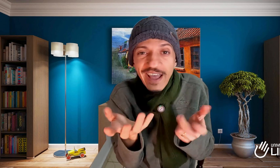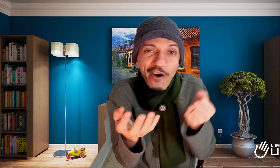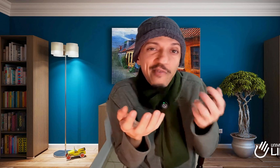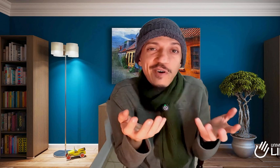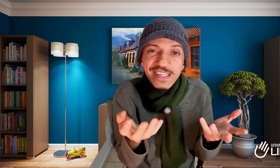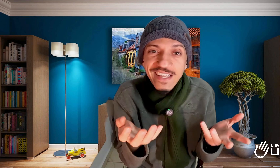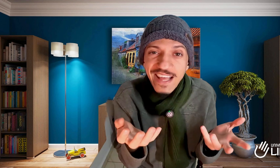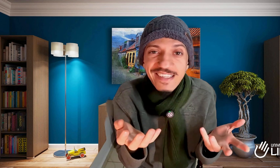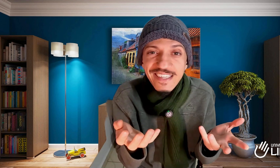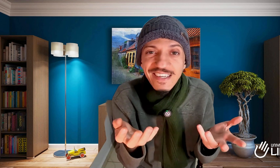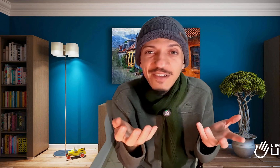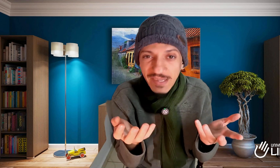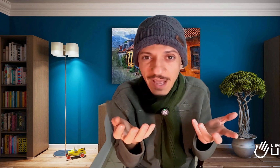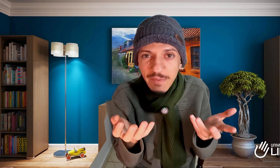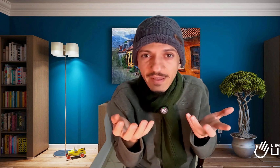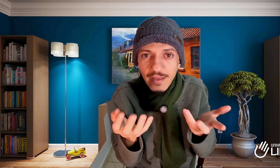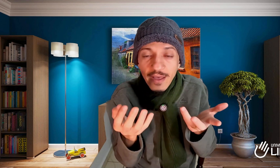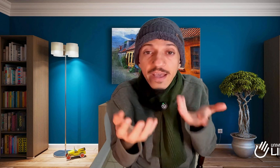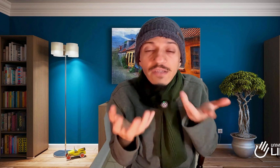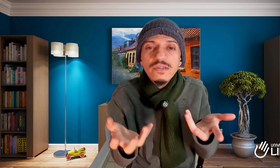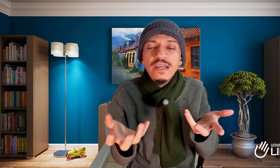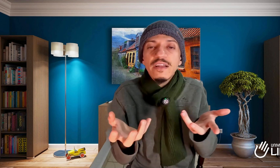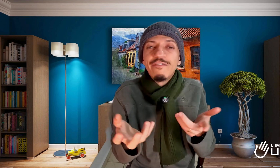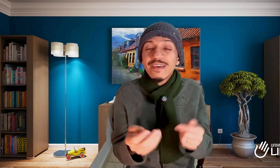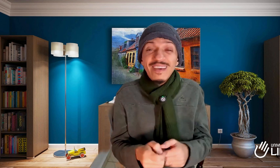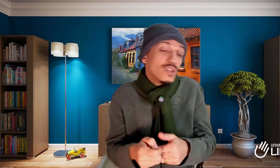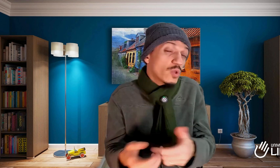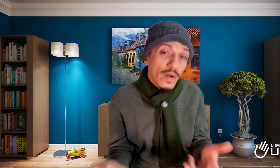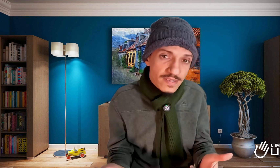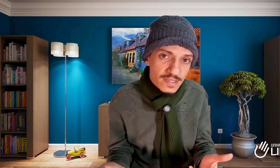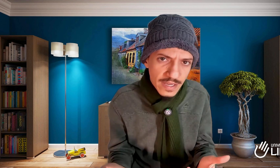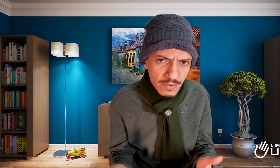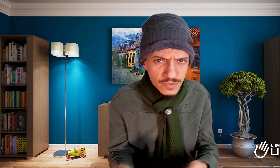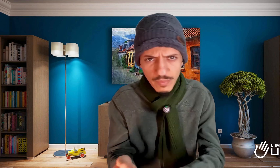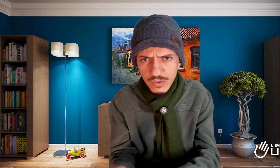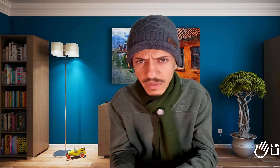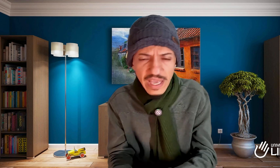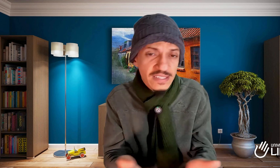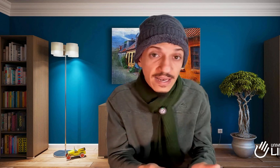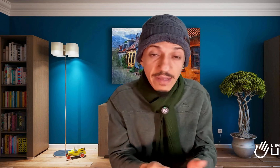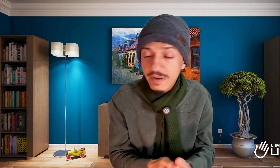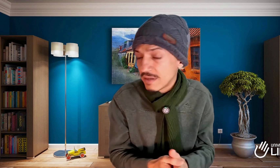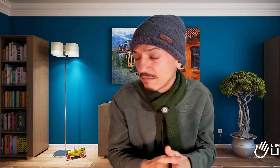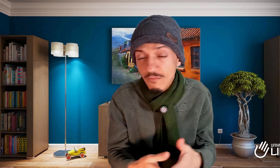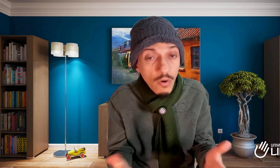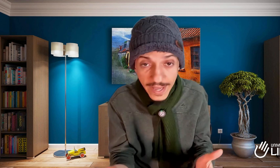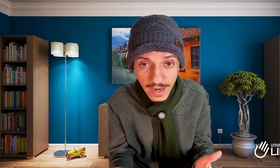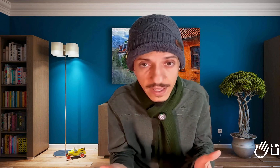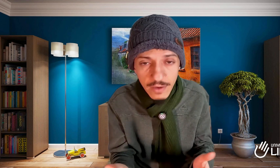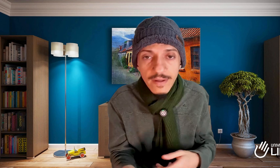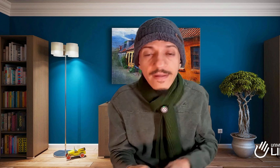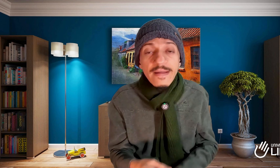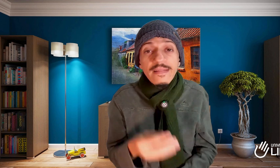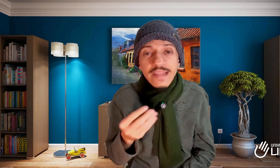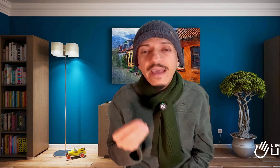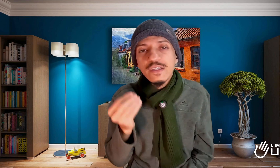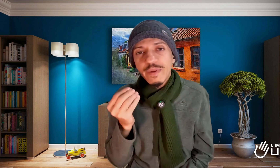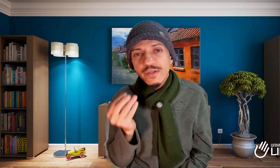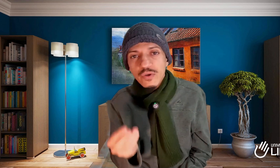Vossa Excelência? Percebe? Isso significa que em todas as línguas, no português, na Libras, em qualquer língua, tem expressões,